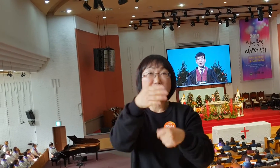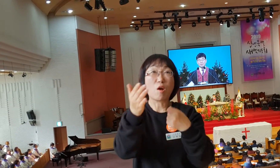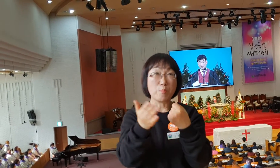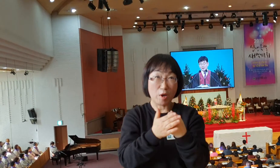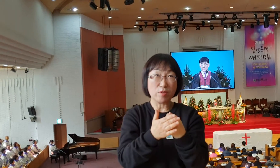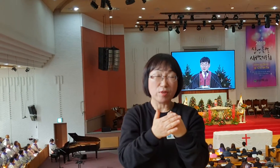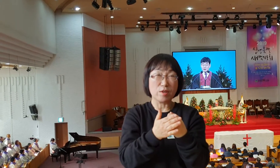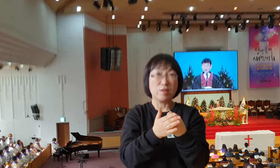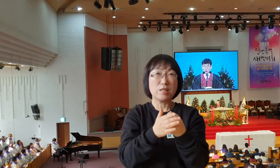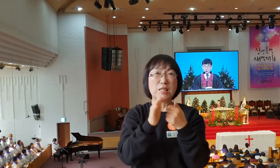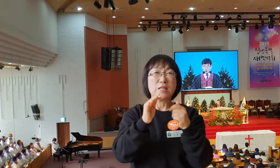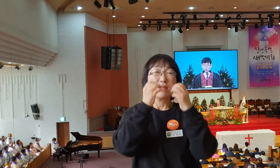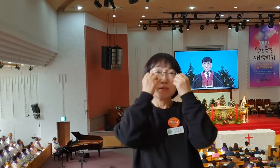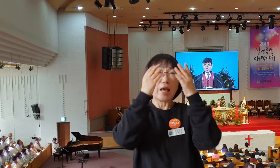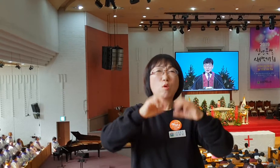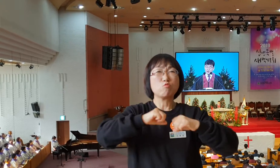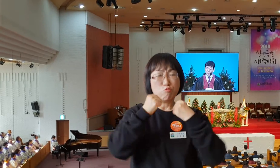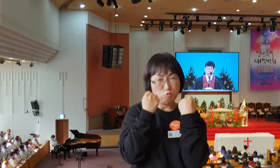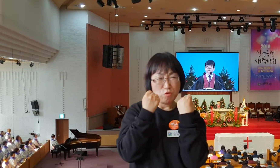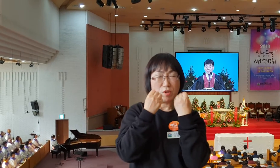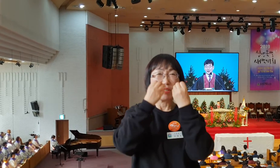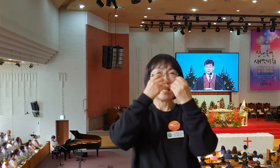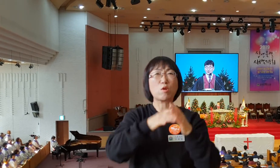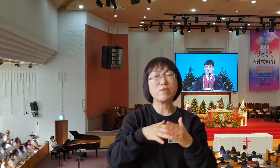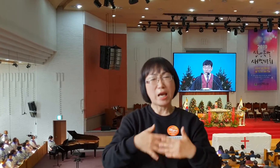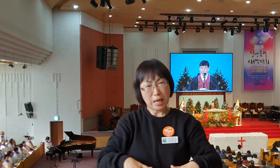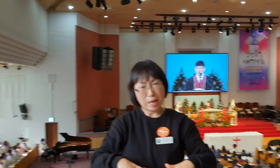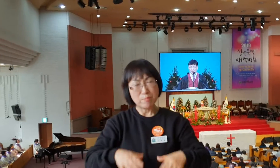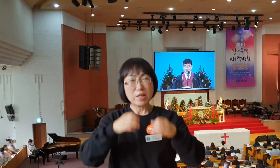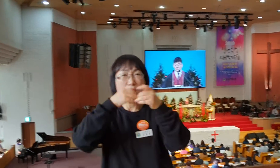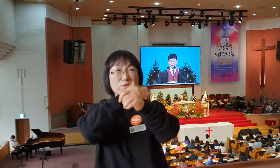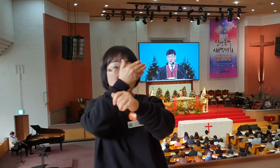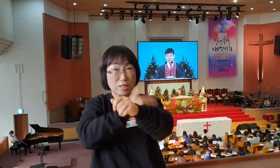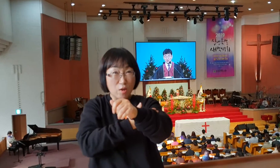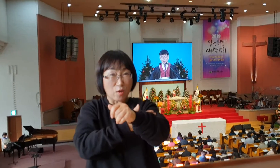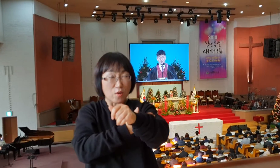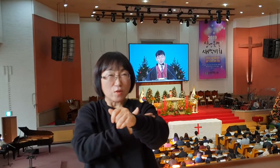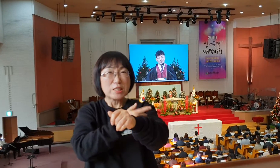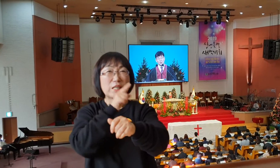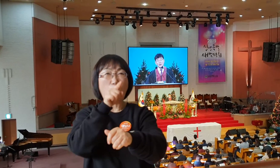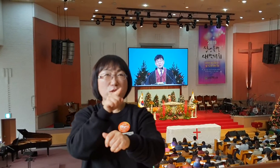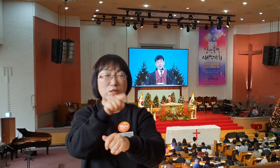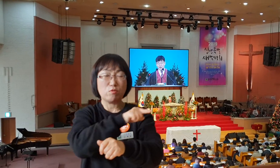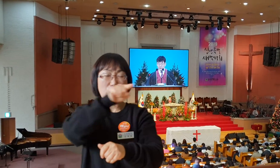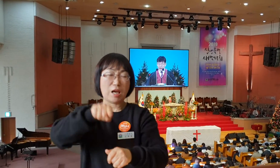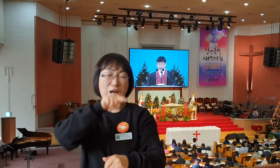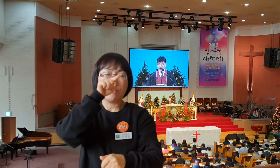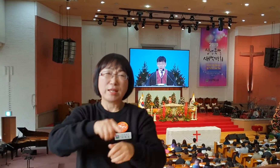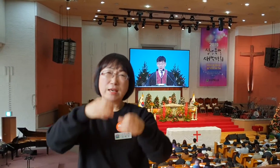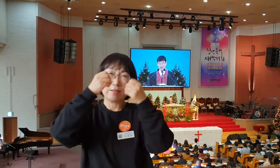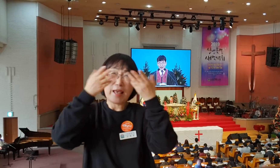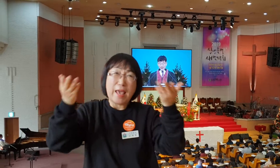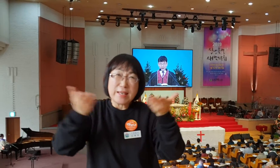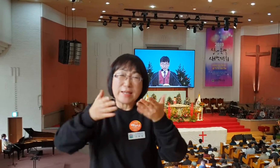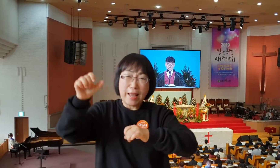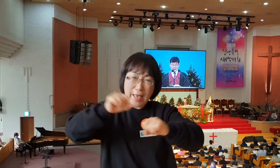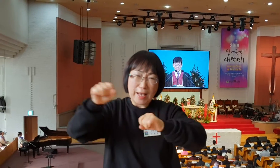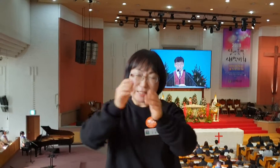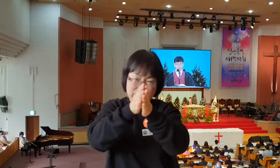됩니까? 이 새로운 순종, 이 새로운 약함, 이 새로운 능력 이것이 우리 가운데 새 일을